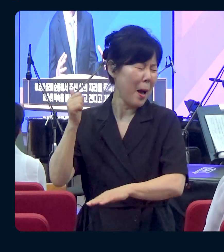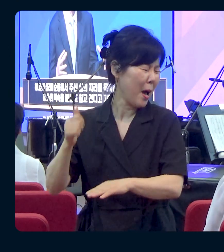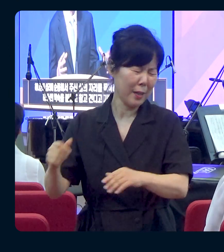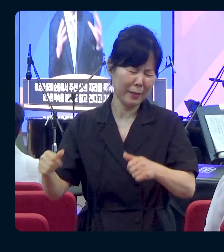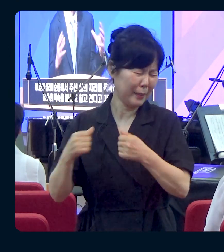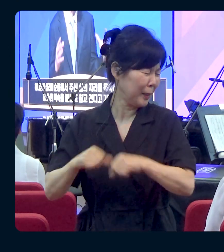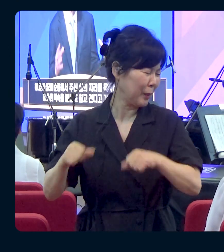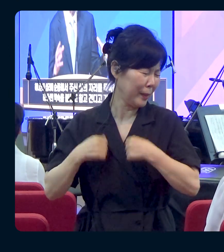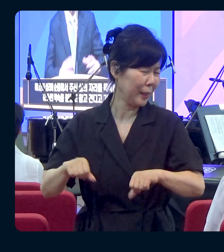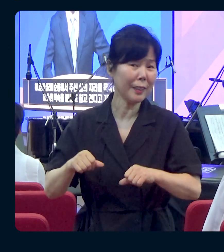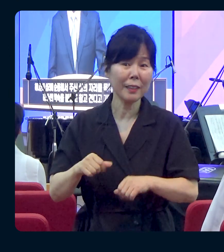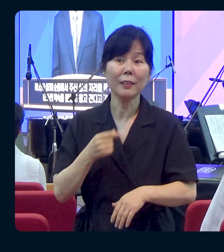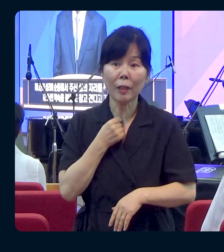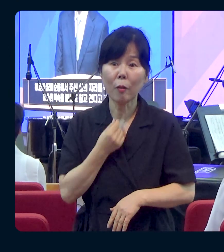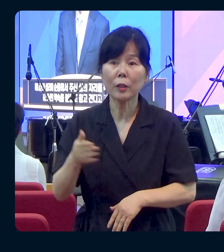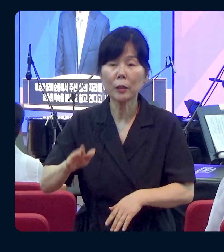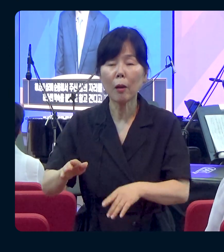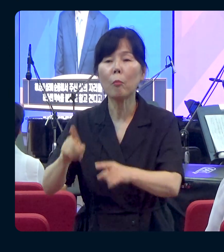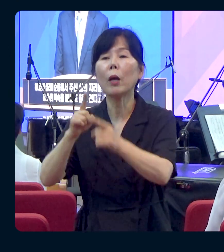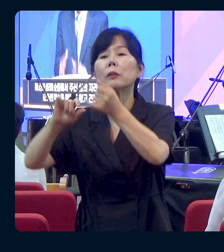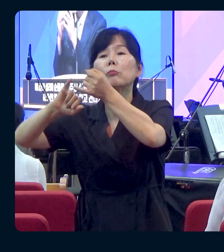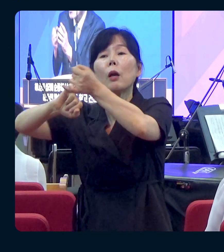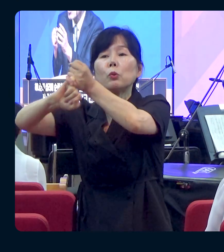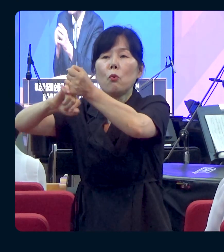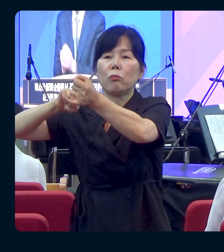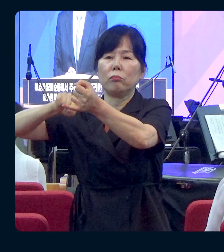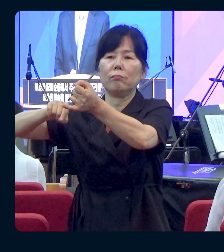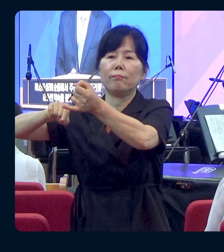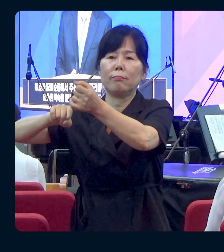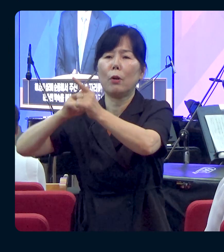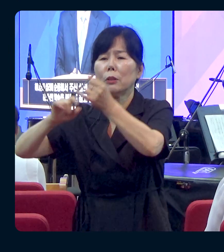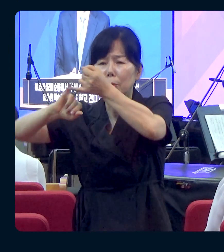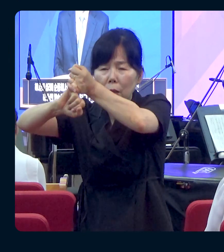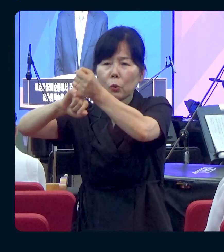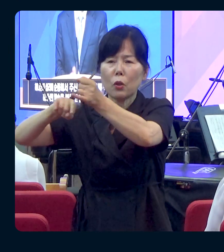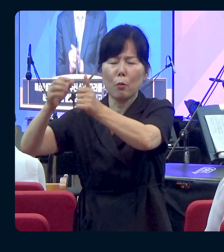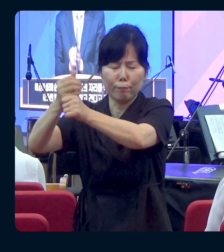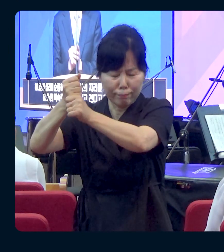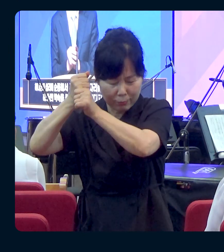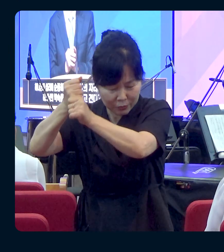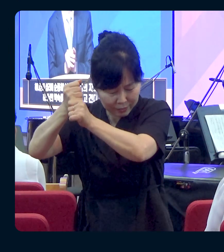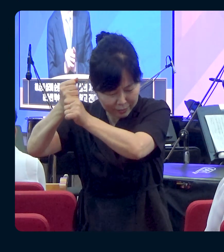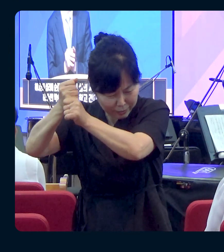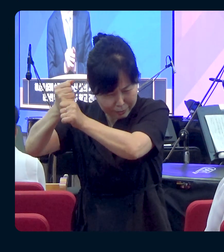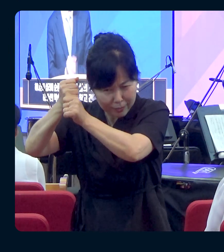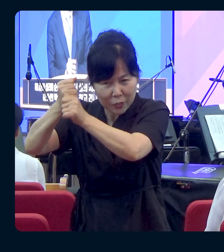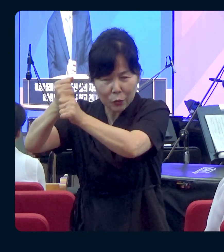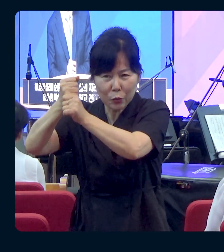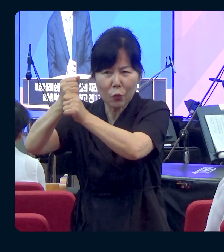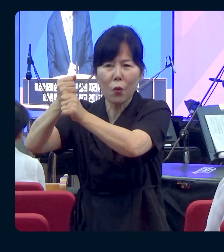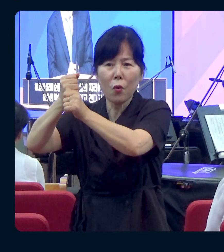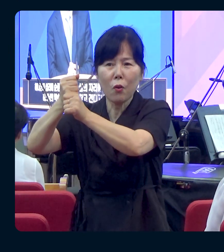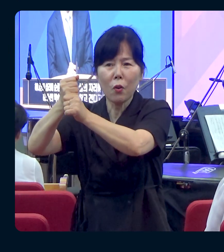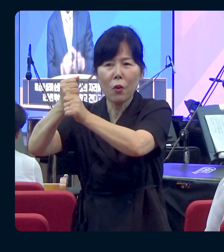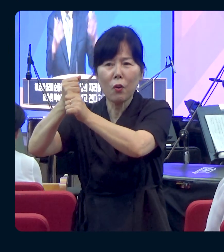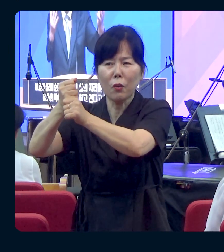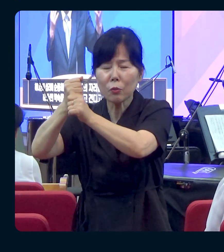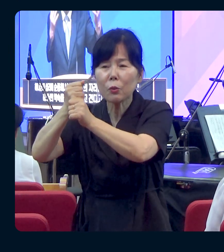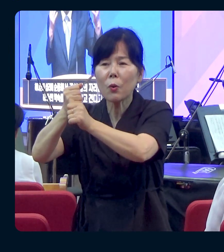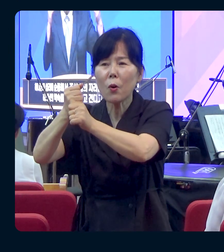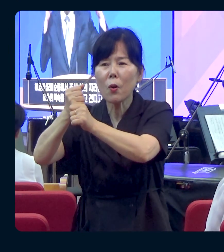이상 참을 수가 없어요. 여러 가지 볼 때 정말 끝난 것 같아. 그러나 주신 약속이 있으니까 그 약속